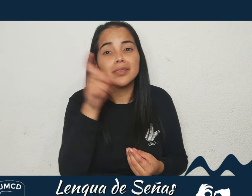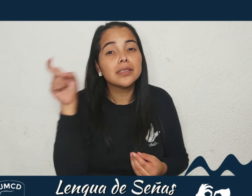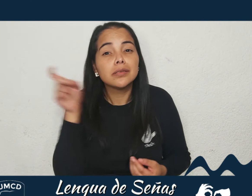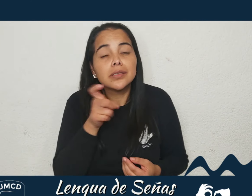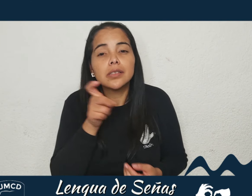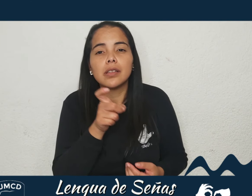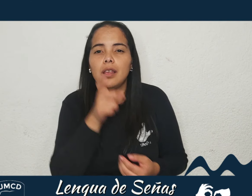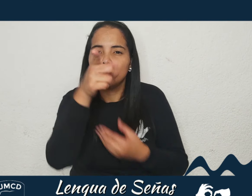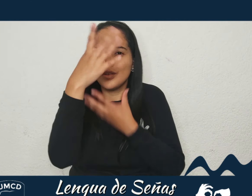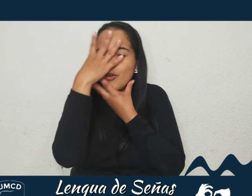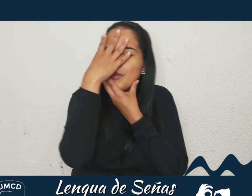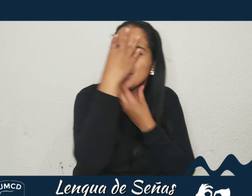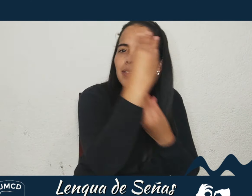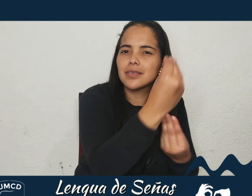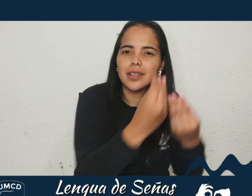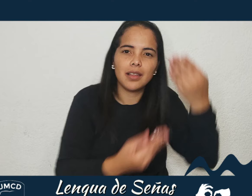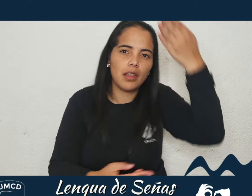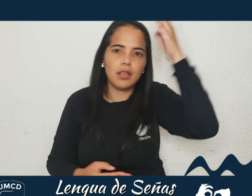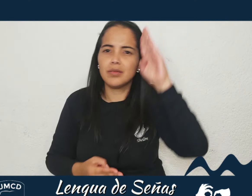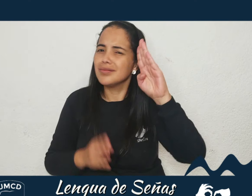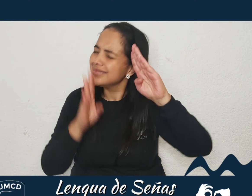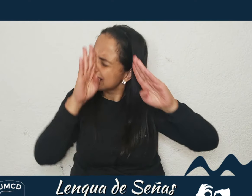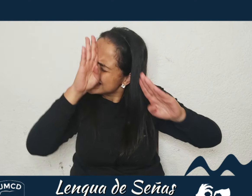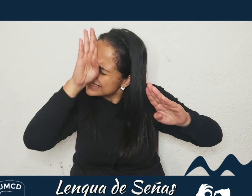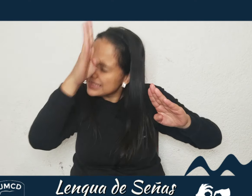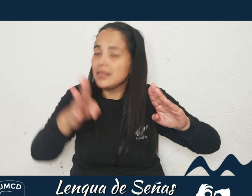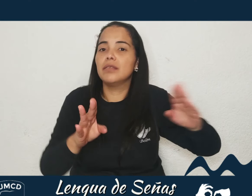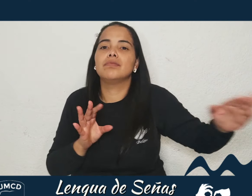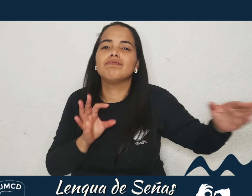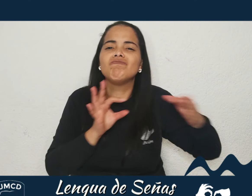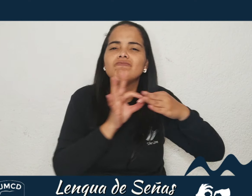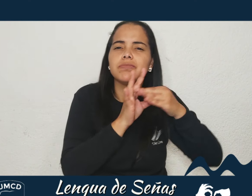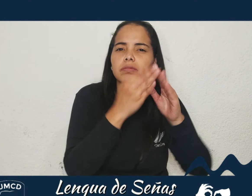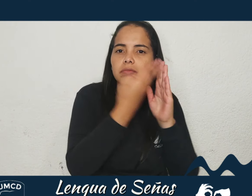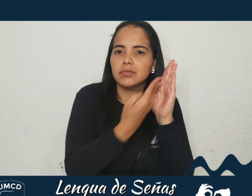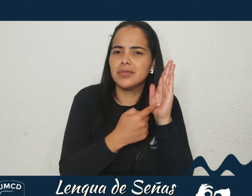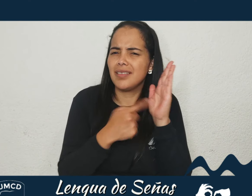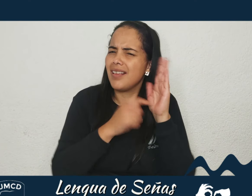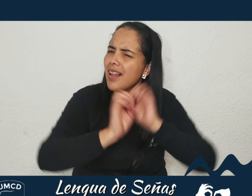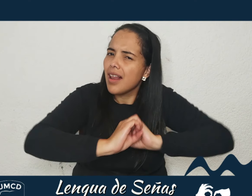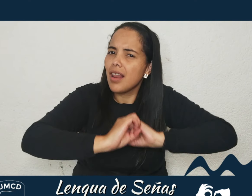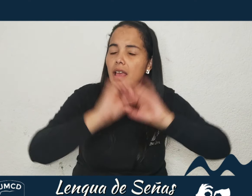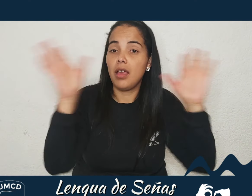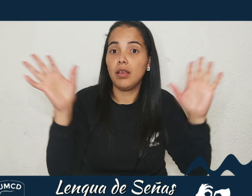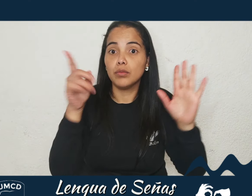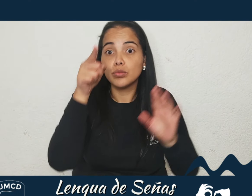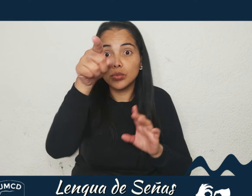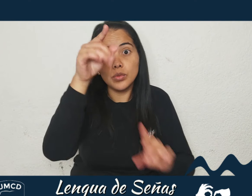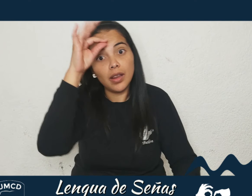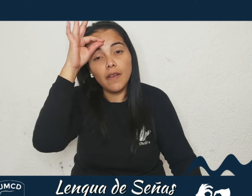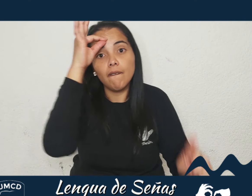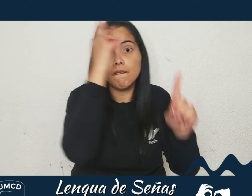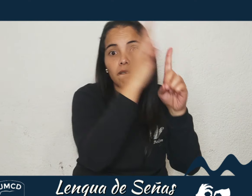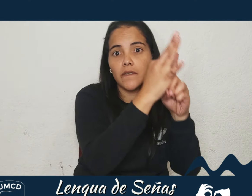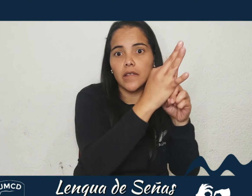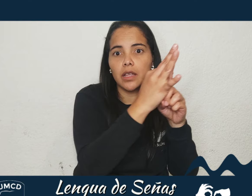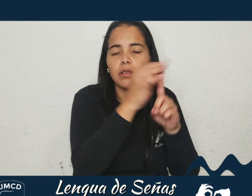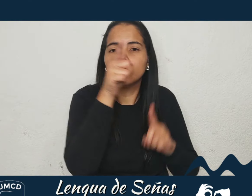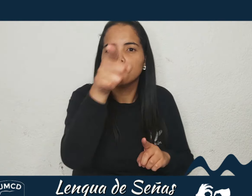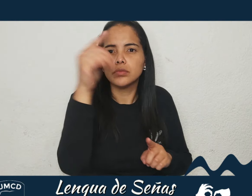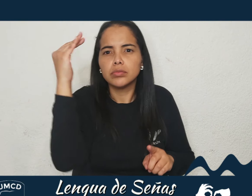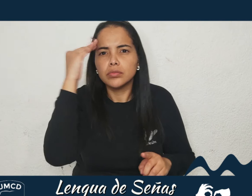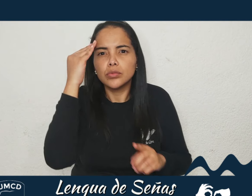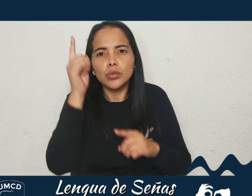escrituras, la obediencia tiene que estar basada en la palabra de Dios. Y la fe